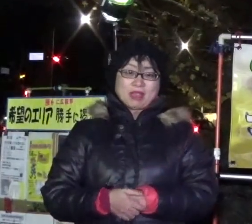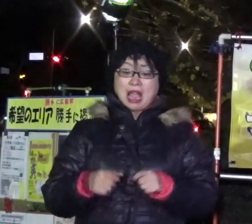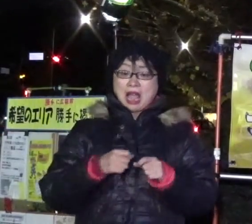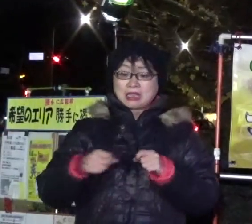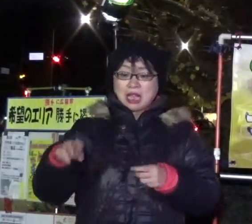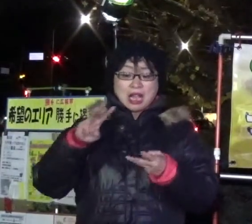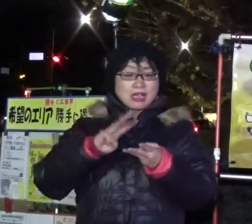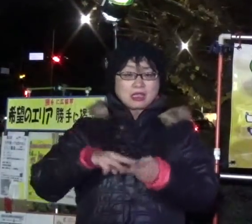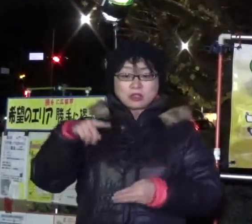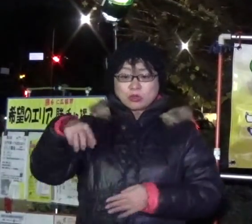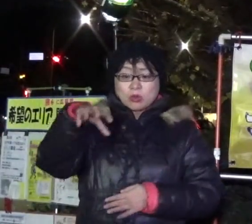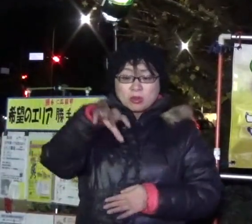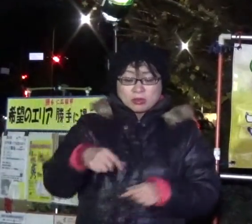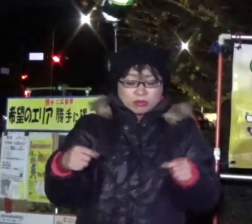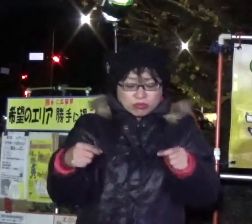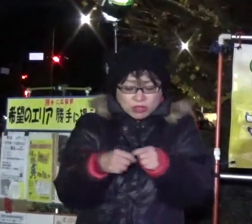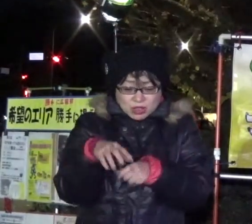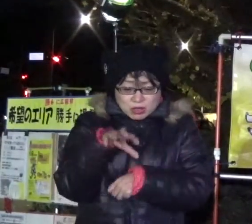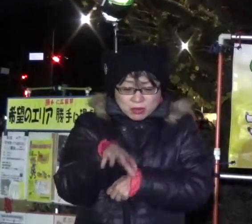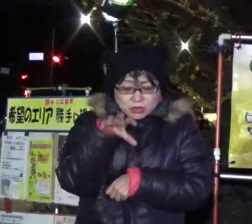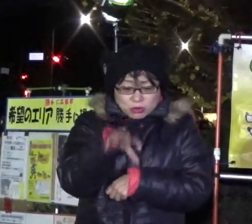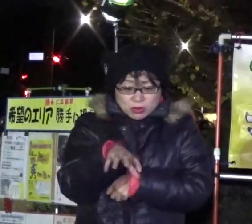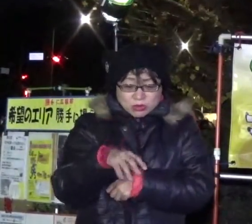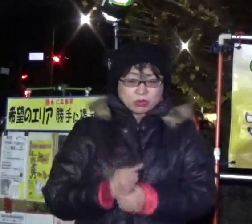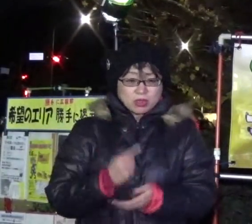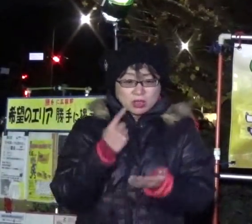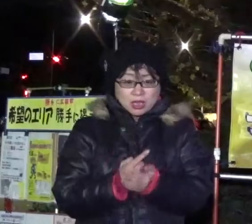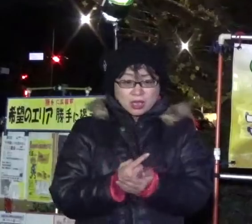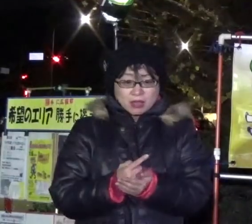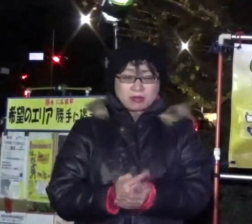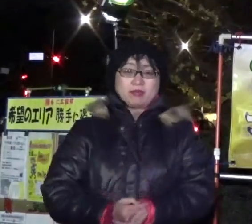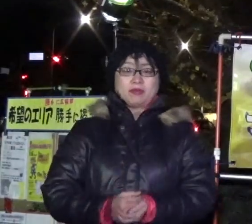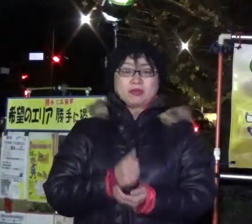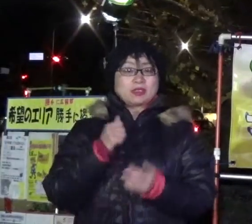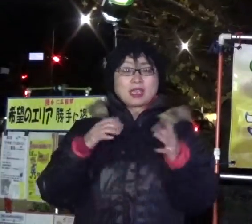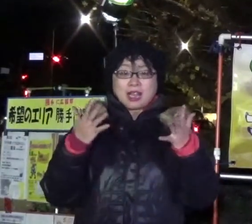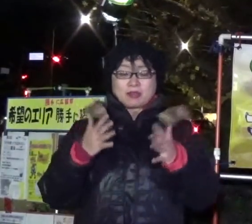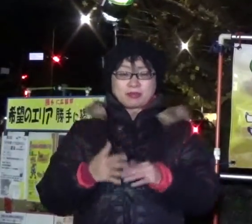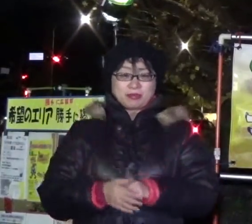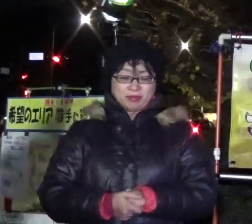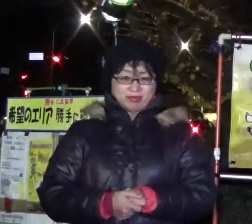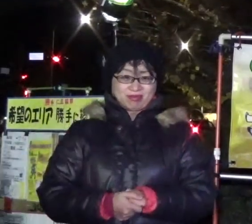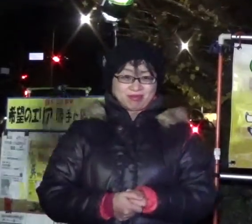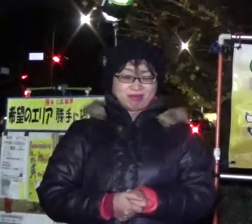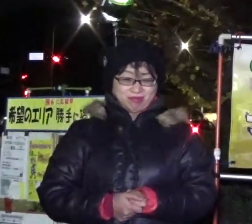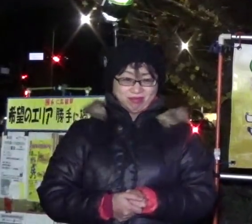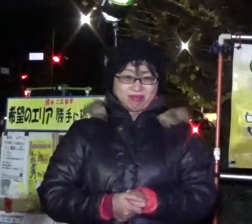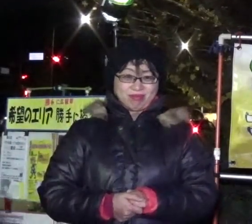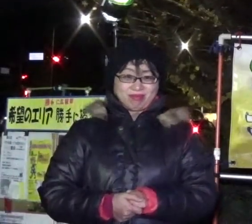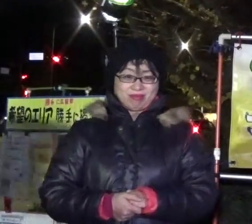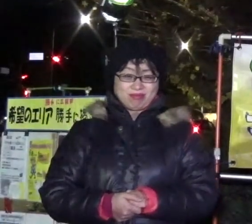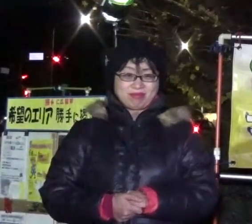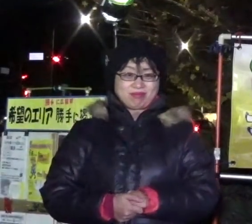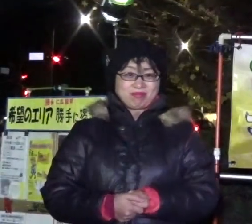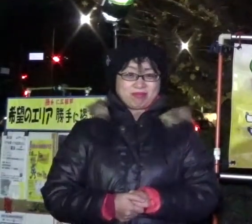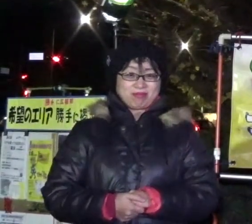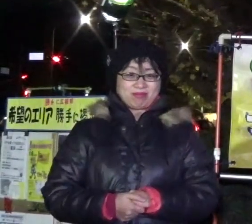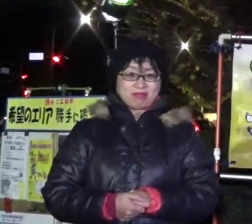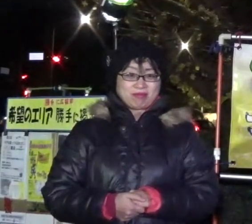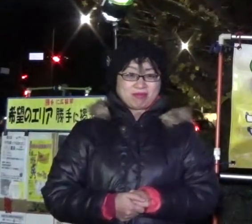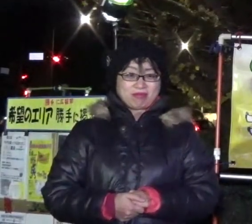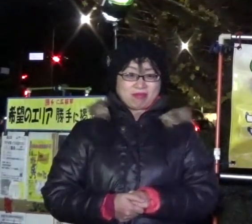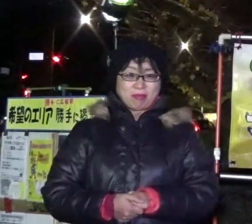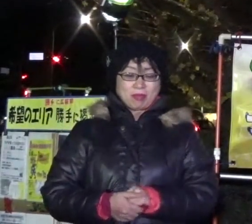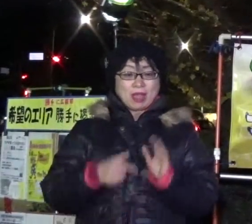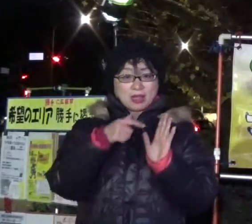ね、狭っこい場所、ここが希望のエリアだって名乗ってんのがおかしいでしょね。えとりあえず名